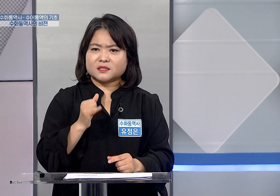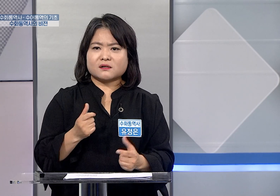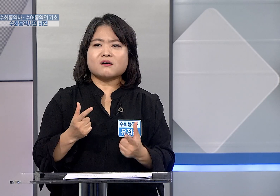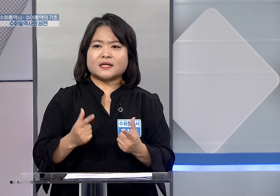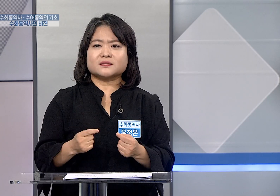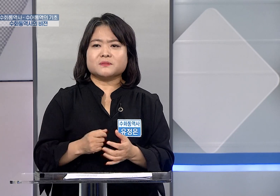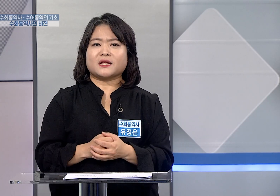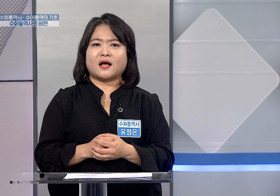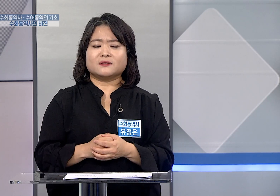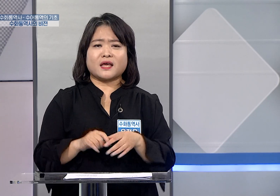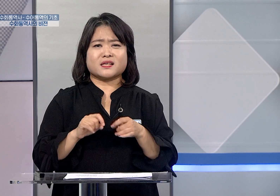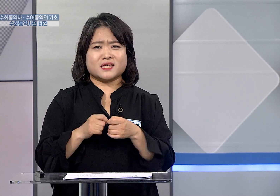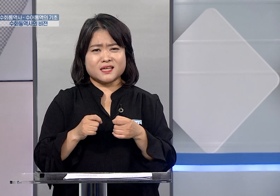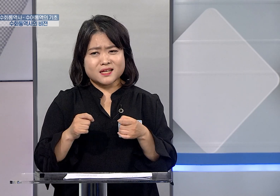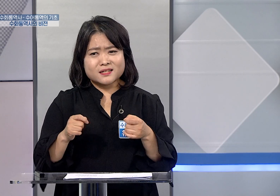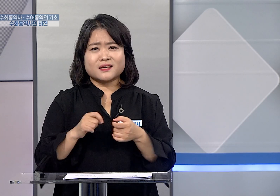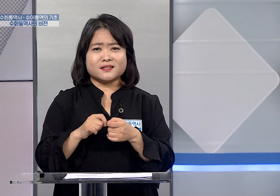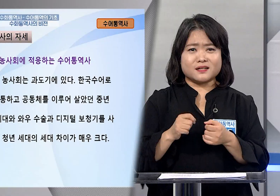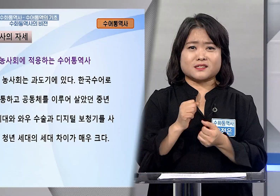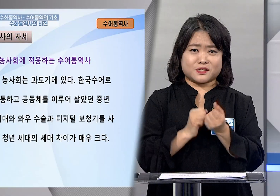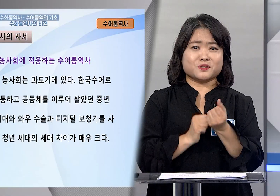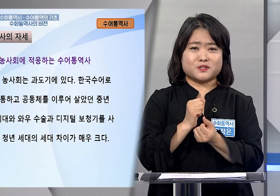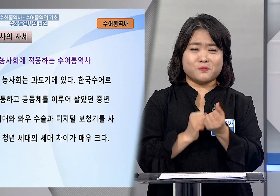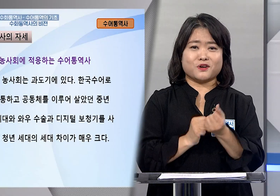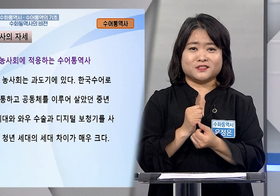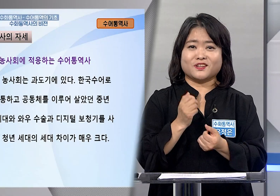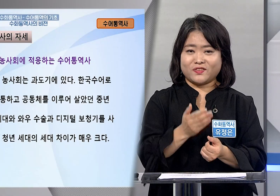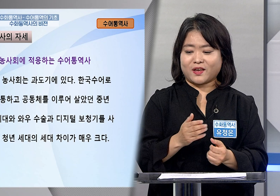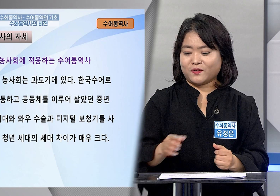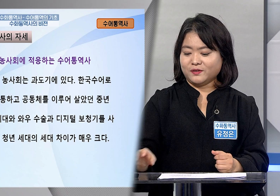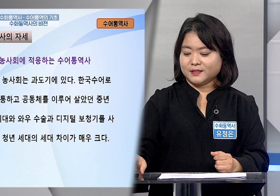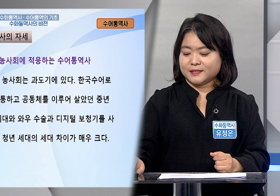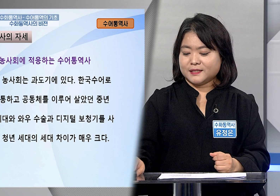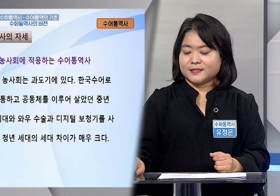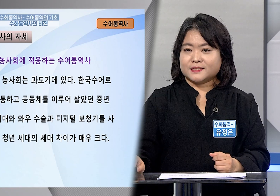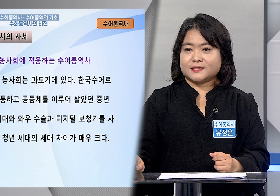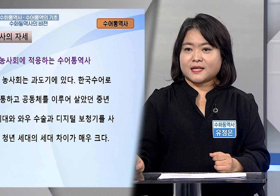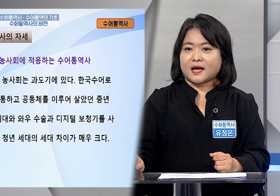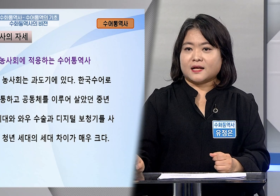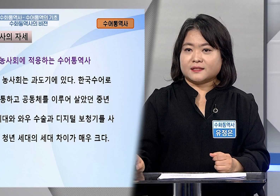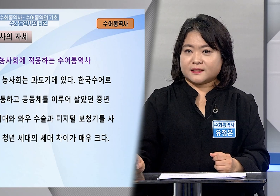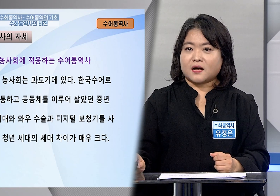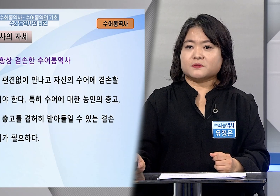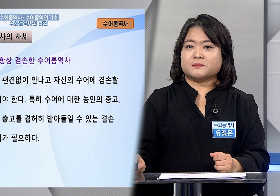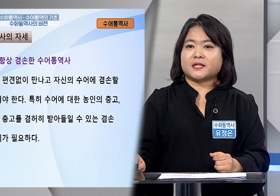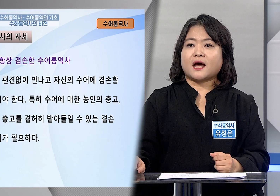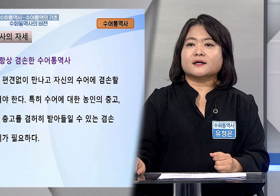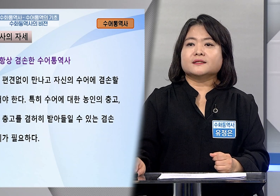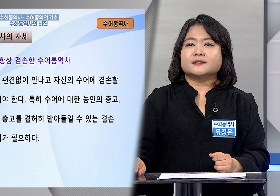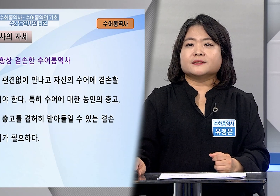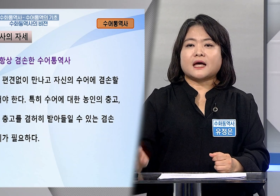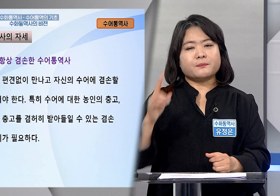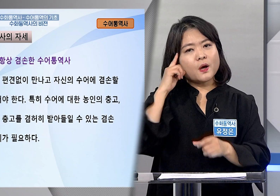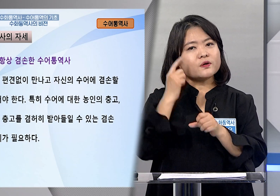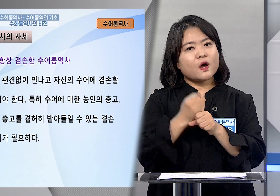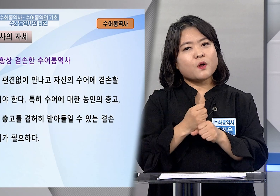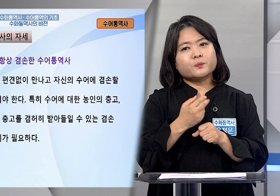것 같습니다. 네, 길게 제가 설명을 드렸네요. 자, 다음입니다. 자, 편견